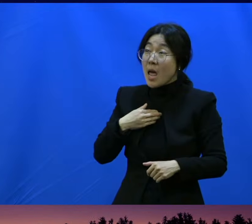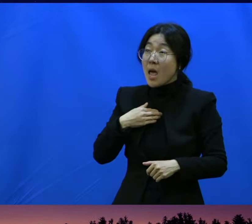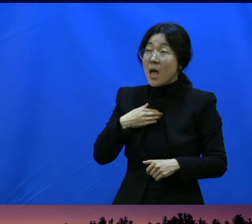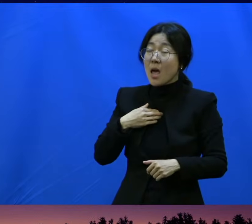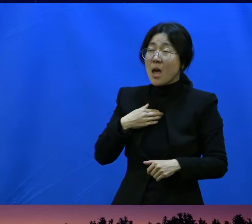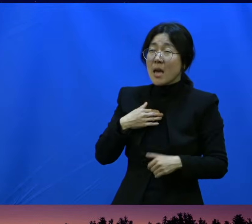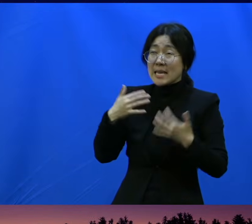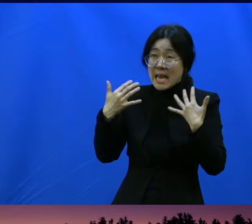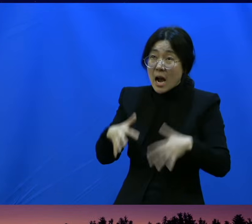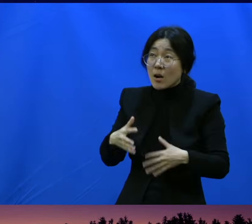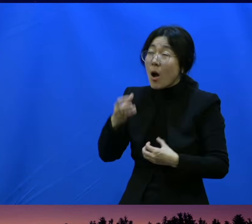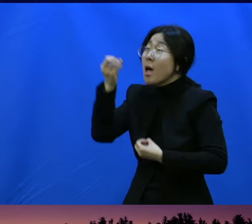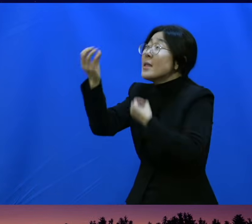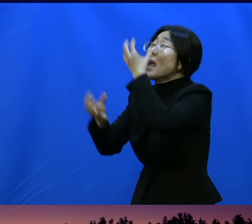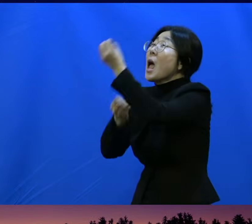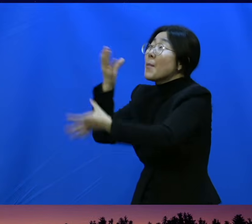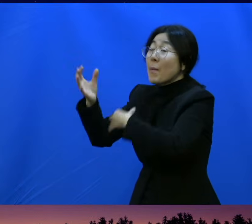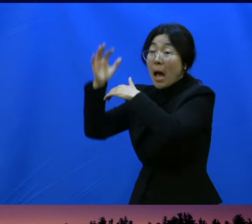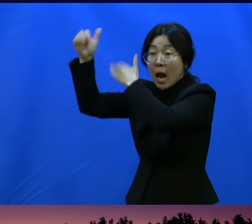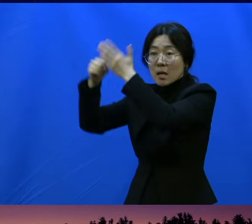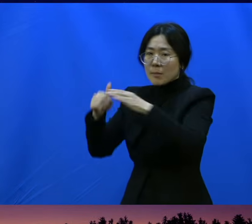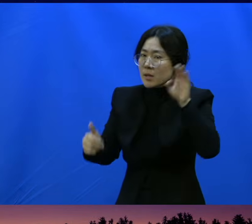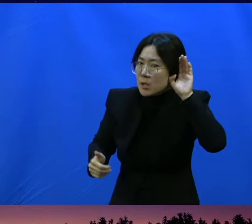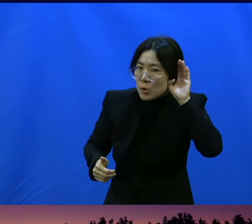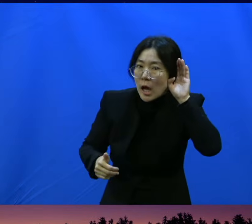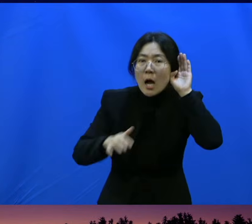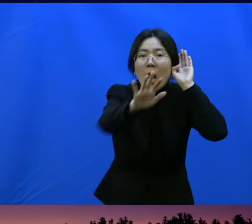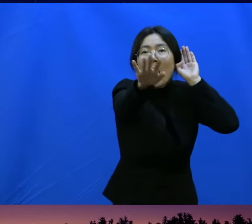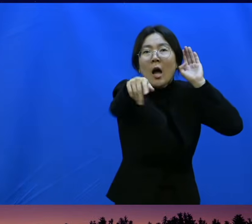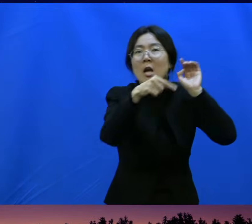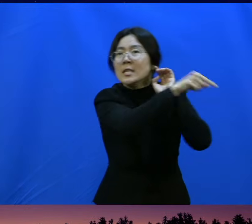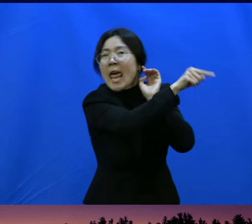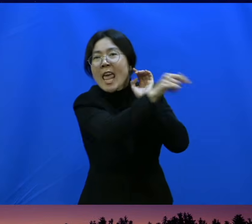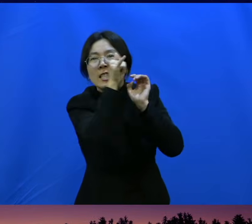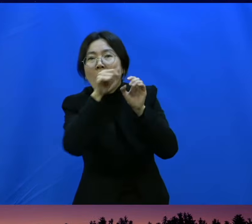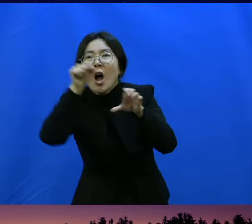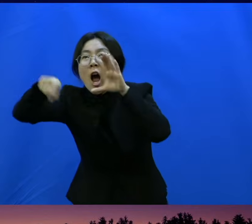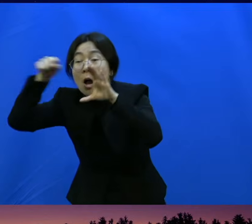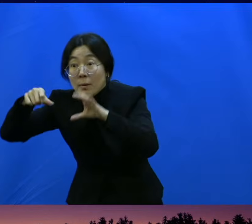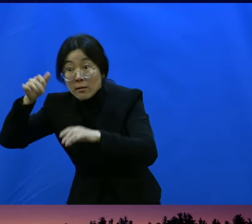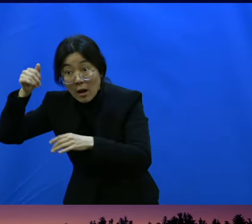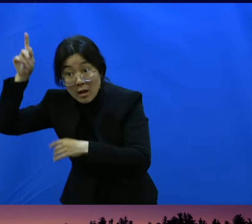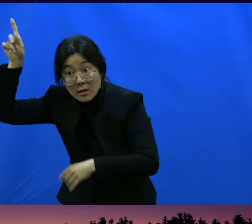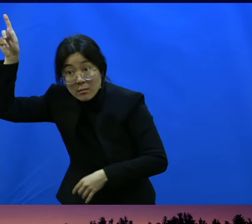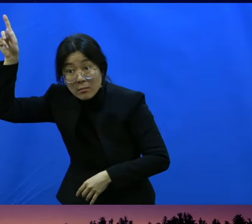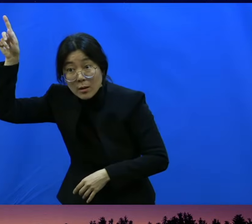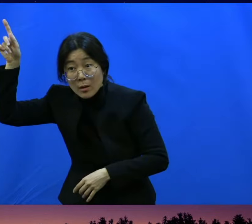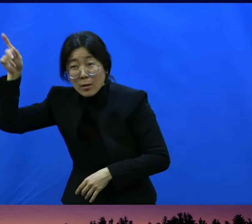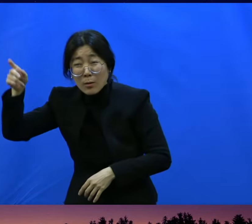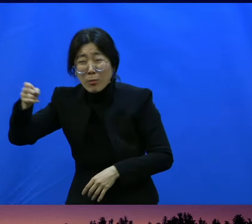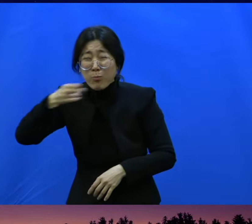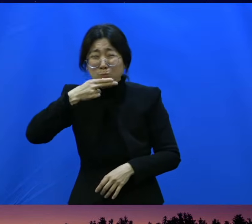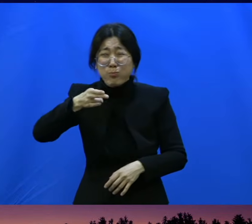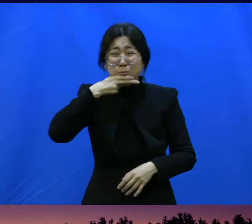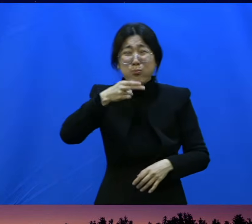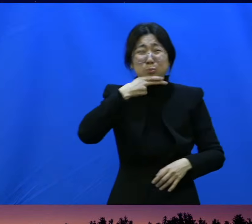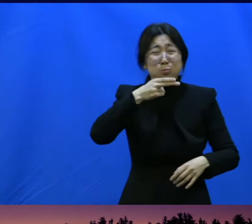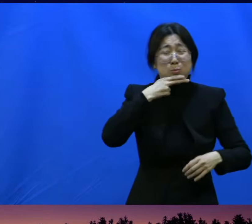깊숙한 곳을 다 들여다보고 계시는 분. 우리의 죄책감과 부끄러움을 털어놓을 수 있는 유일한